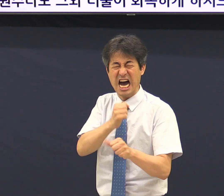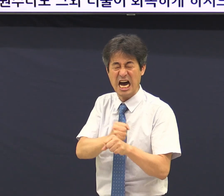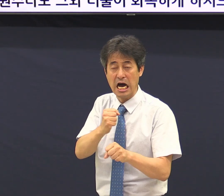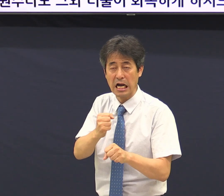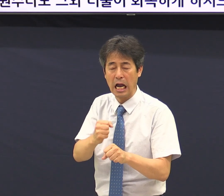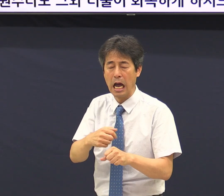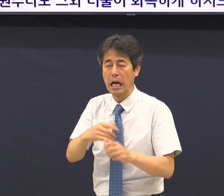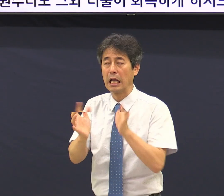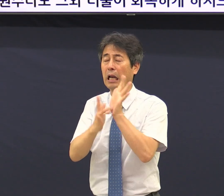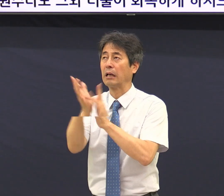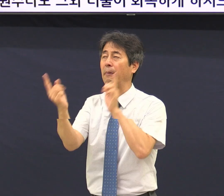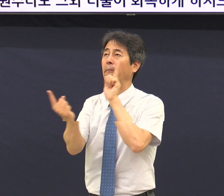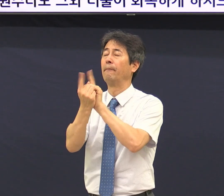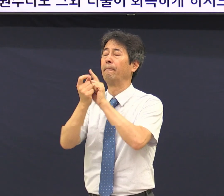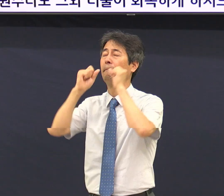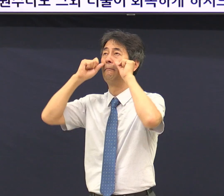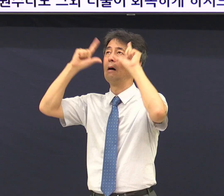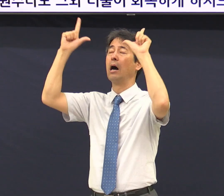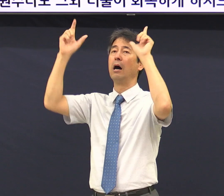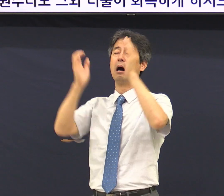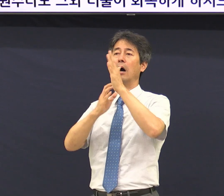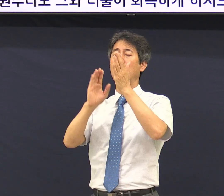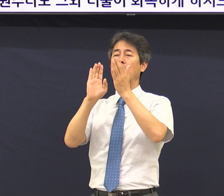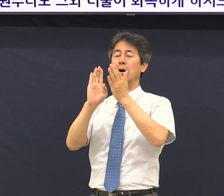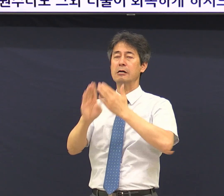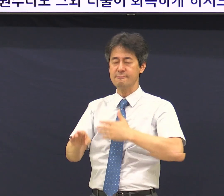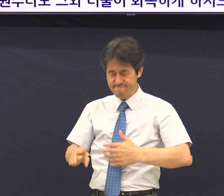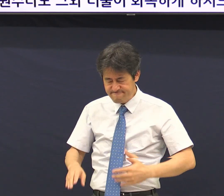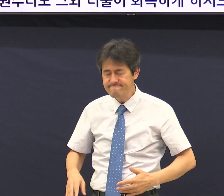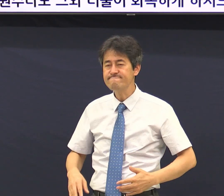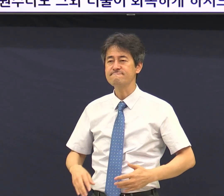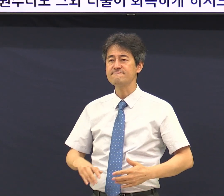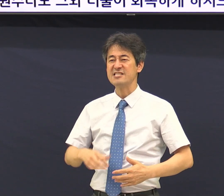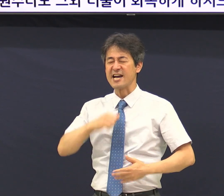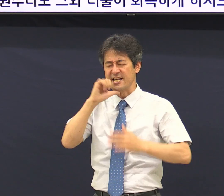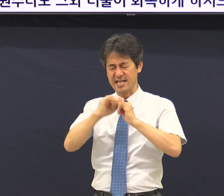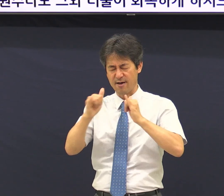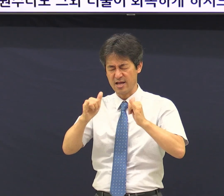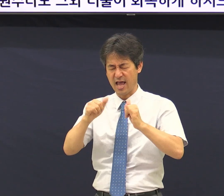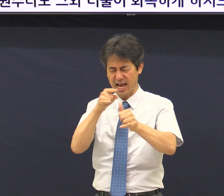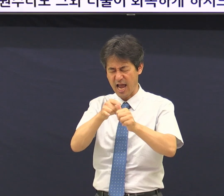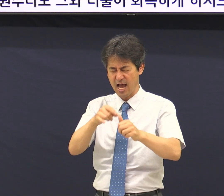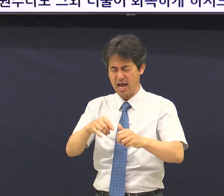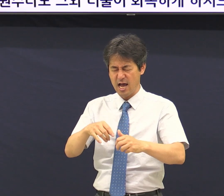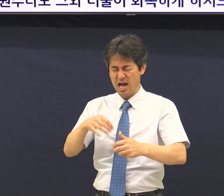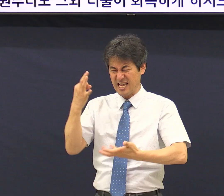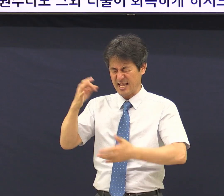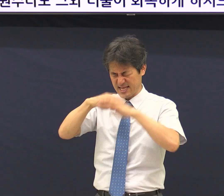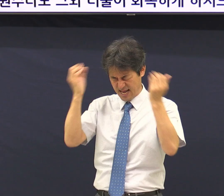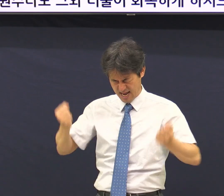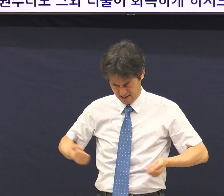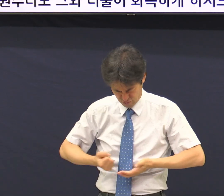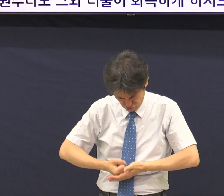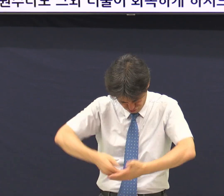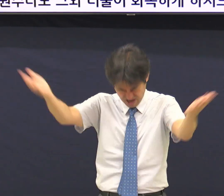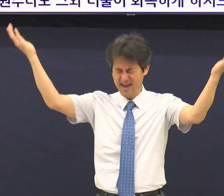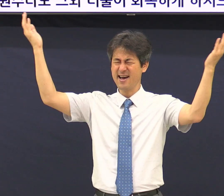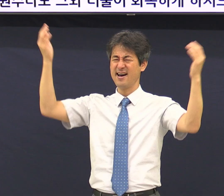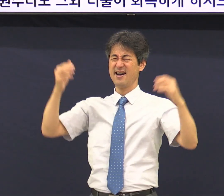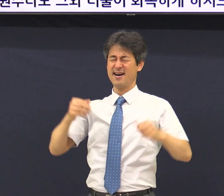그가 사람에게 세금을 착복하고 그렇게 악한 행위를 했지만